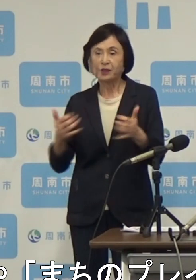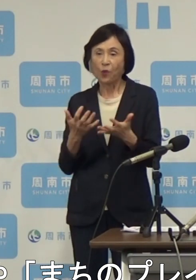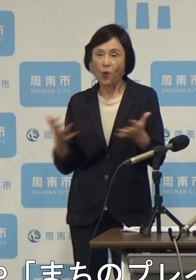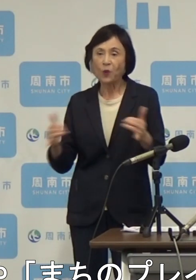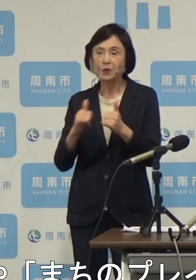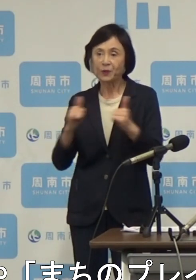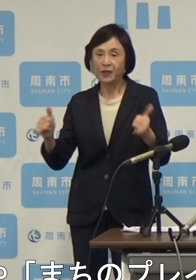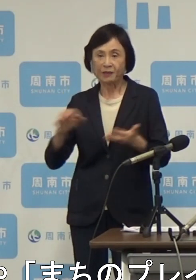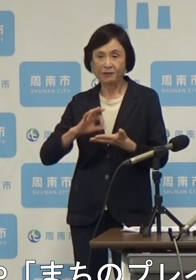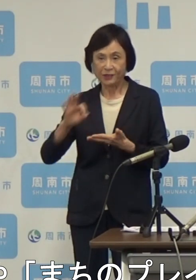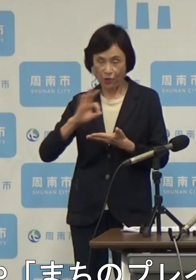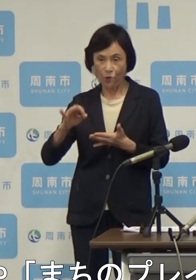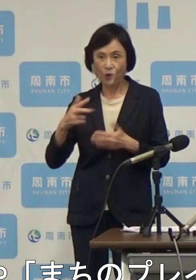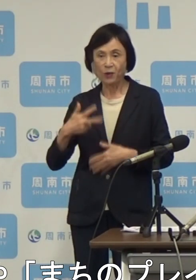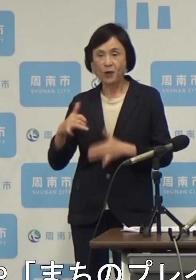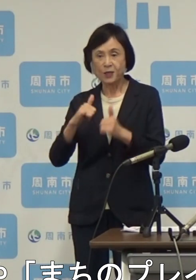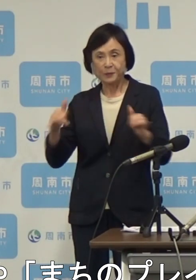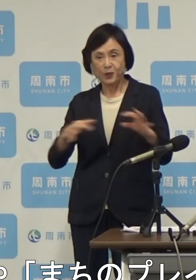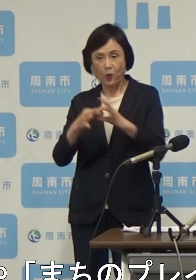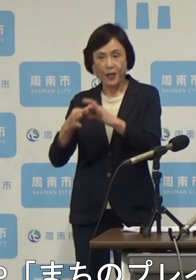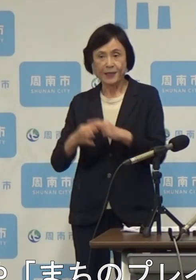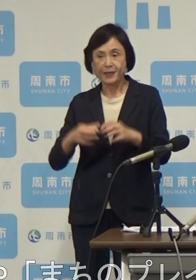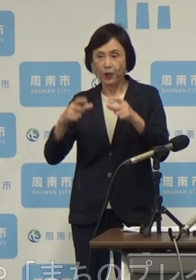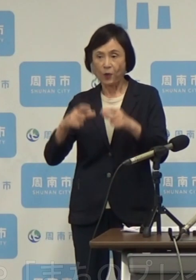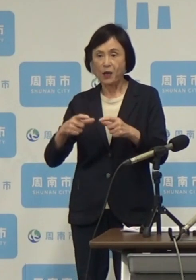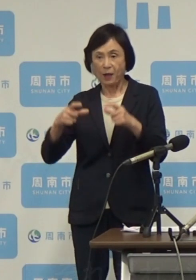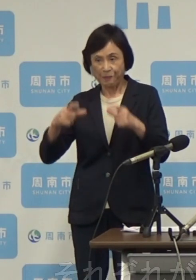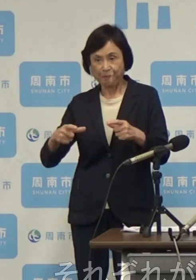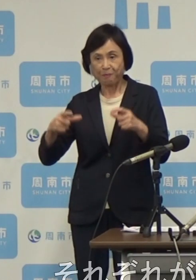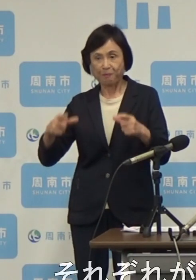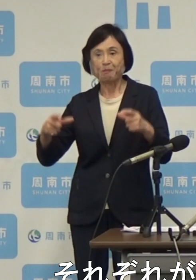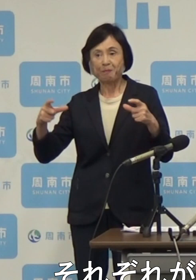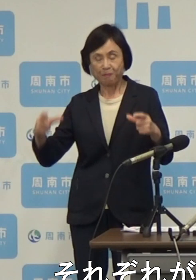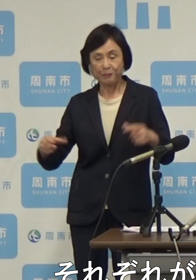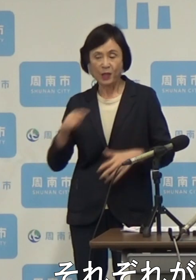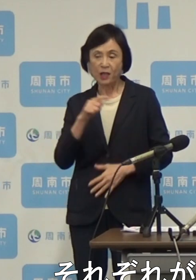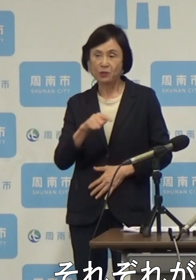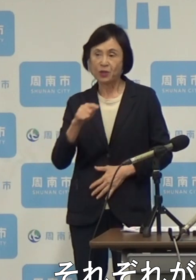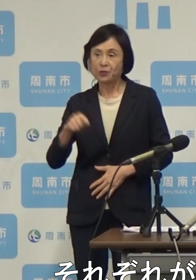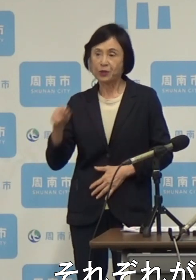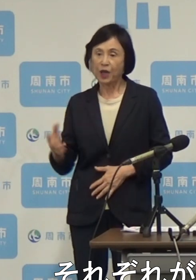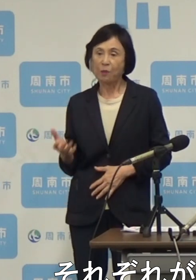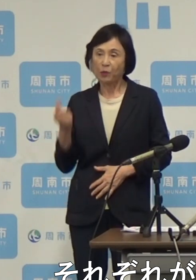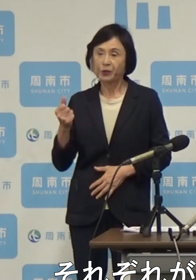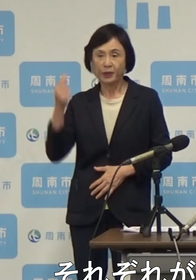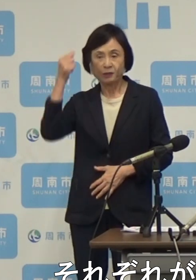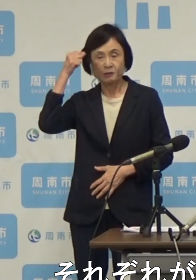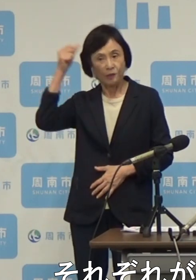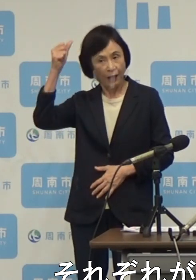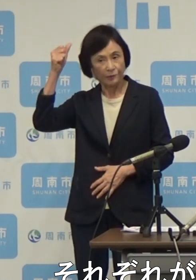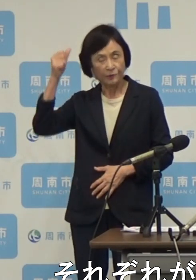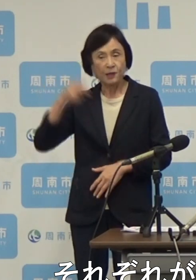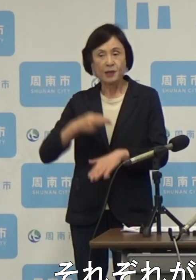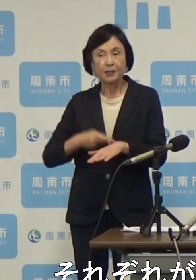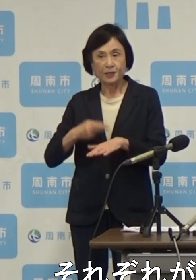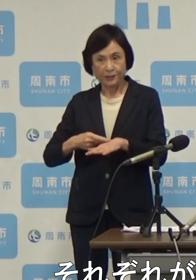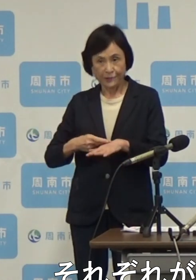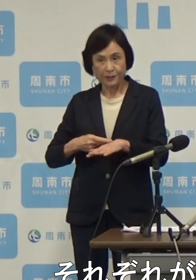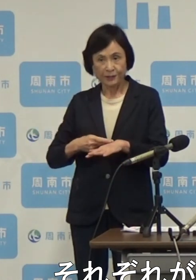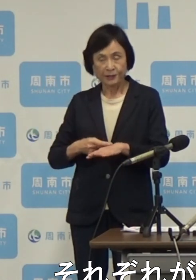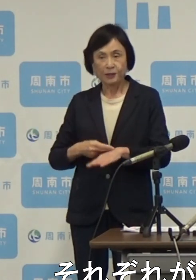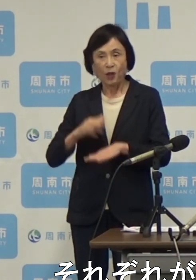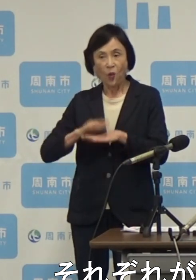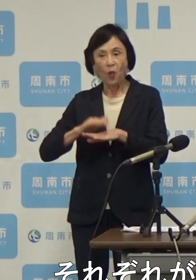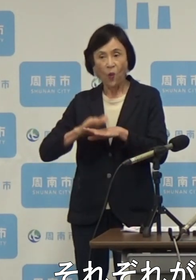て、市民の連携の輪が広がるとともに、それぞれが持つアイデアやリソースを活用